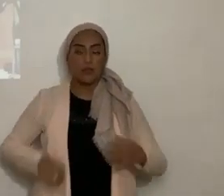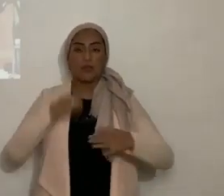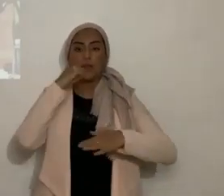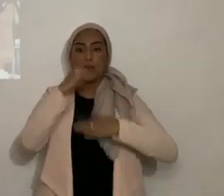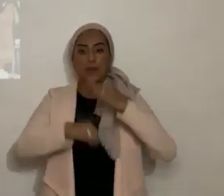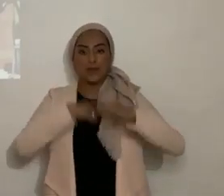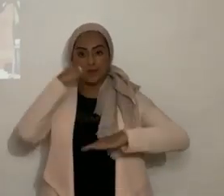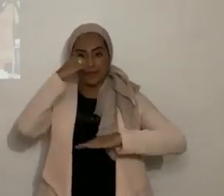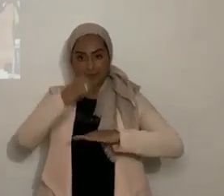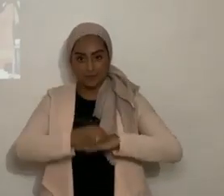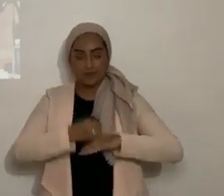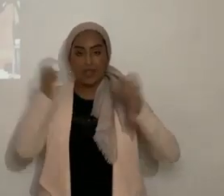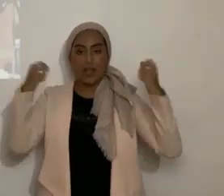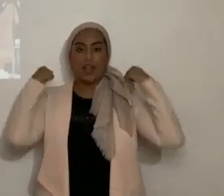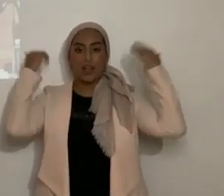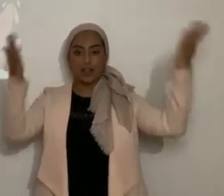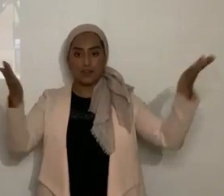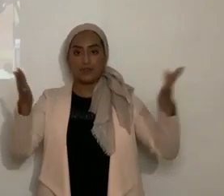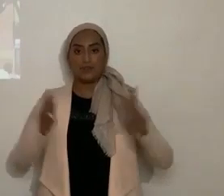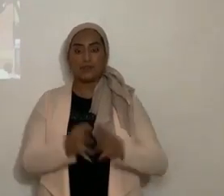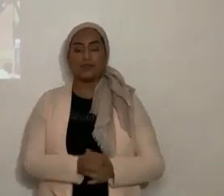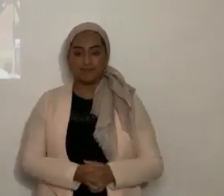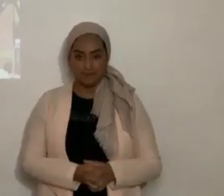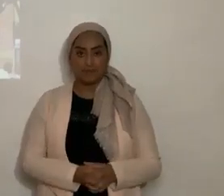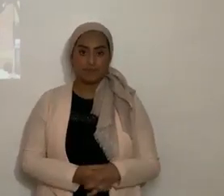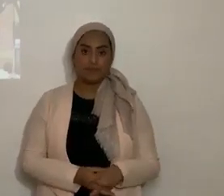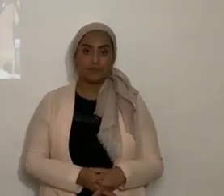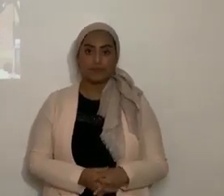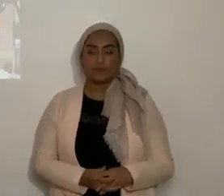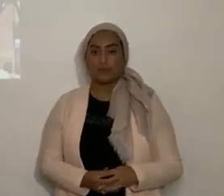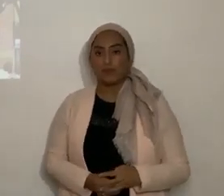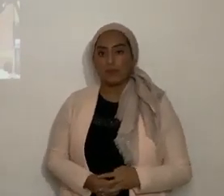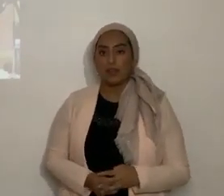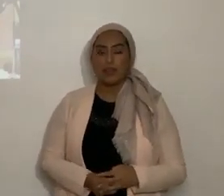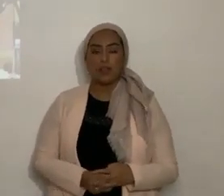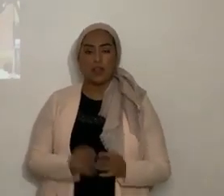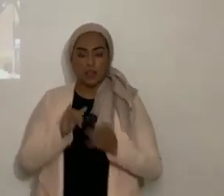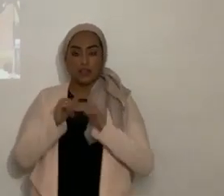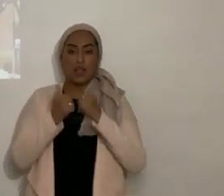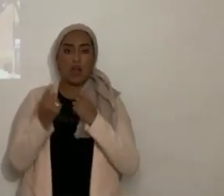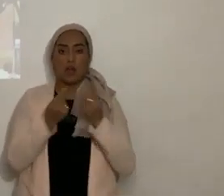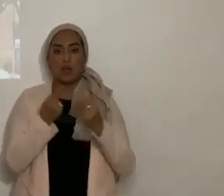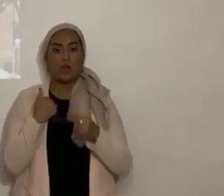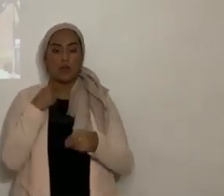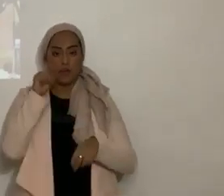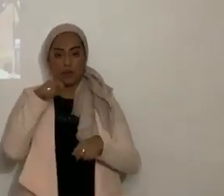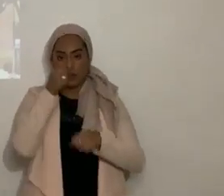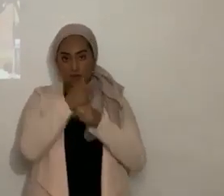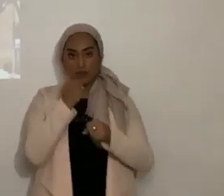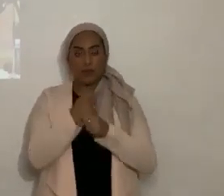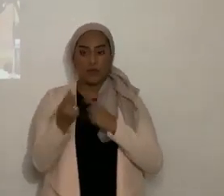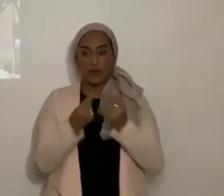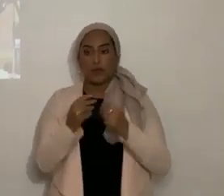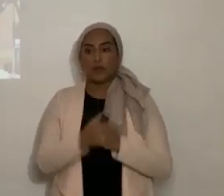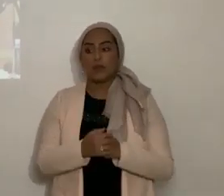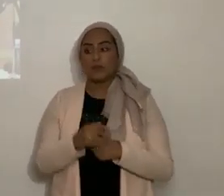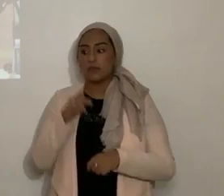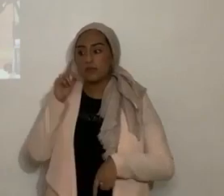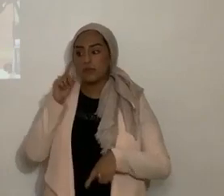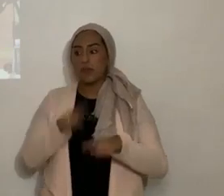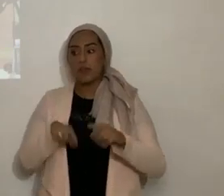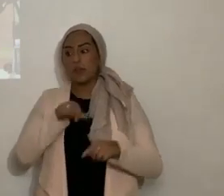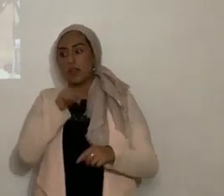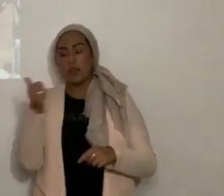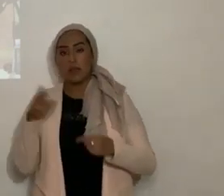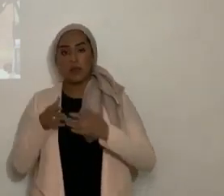Omen, beomen, aleluya. Amén. Es así, amados Sahim, amadas Sahayot. No puede ser de